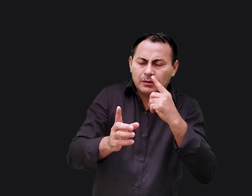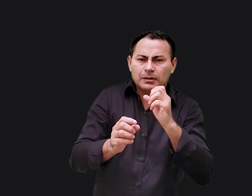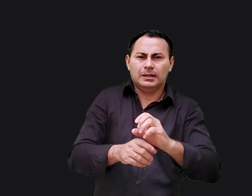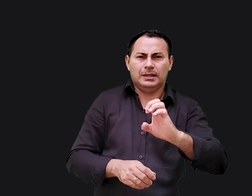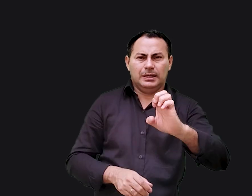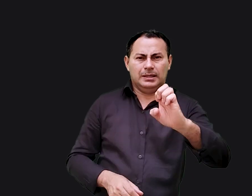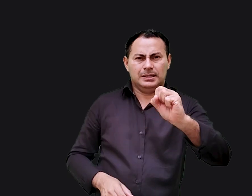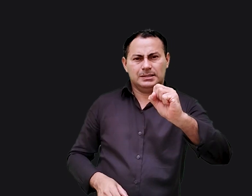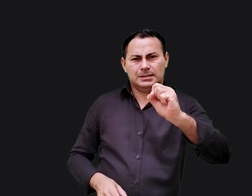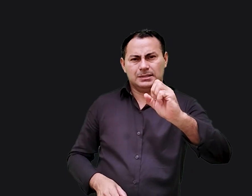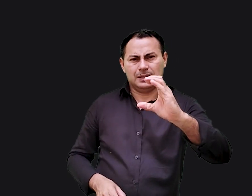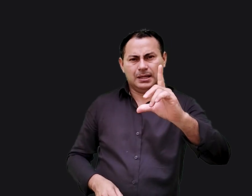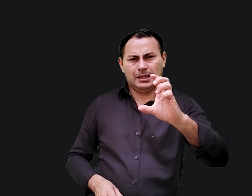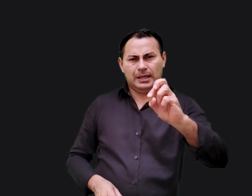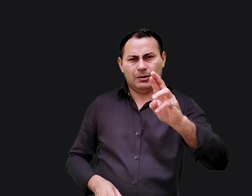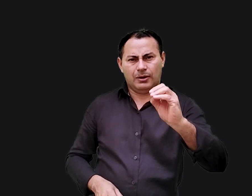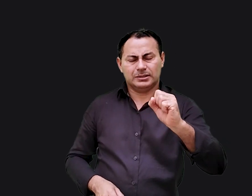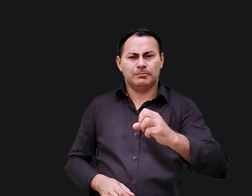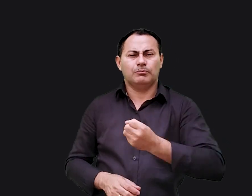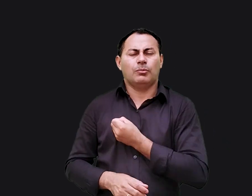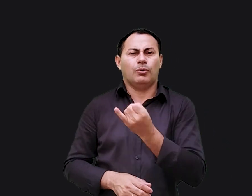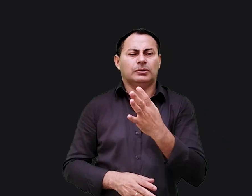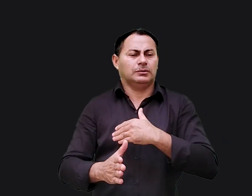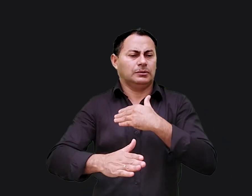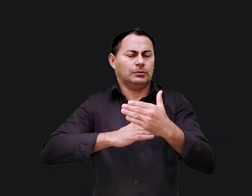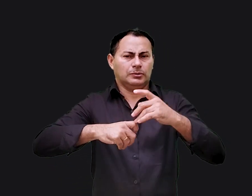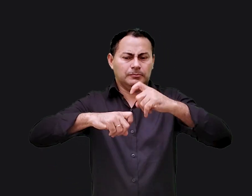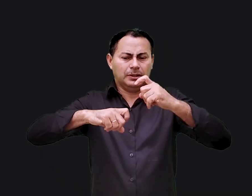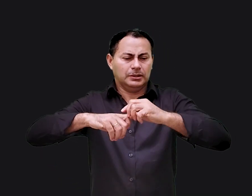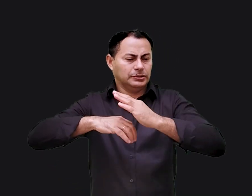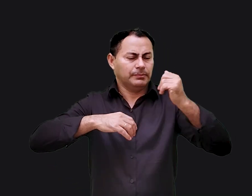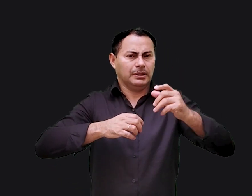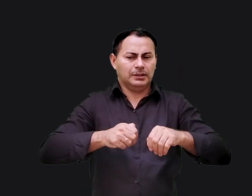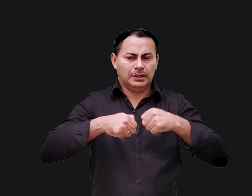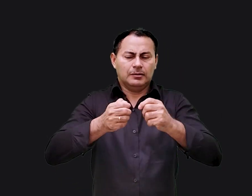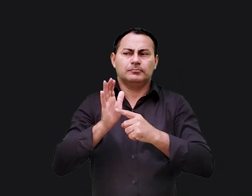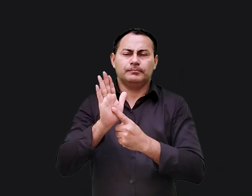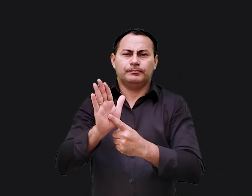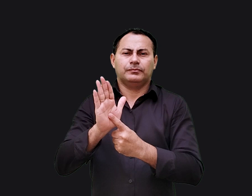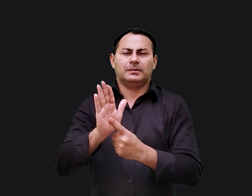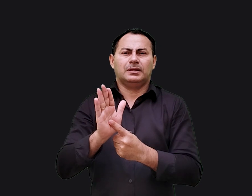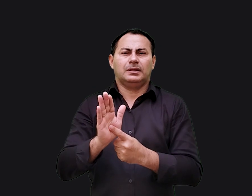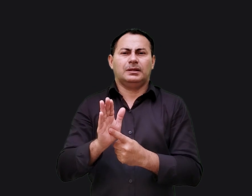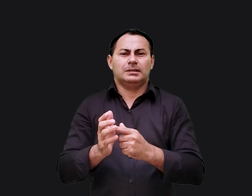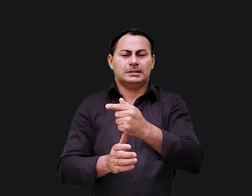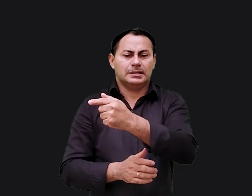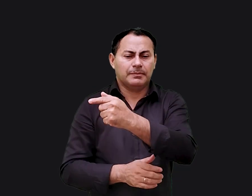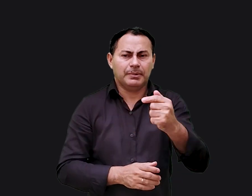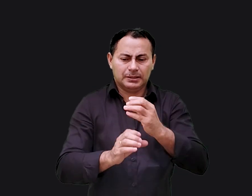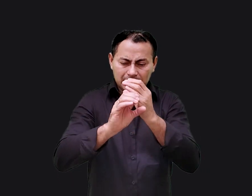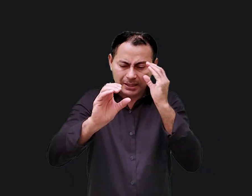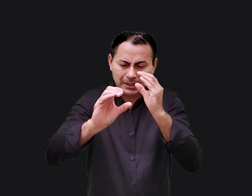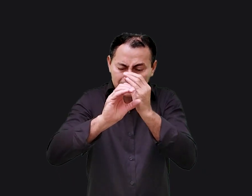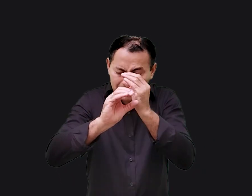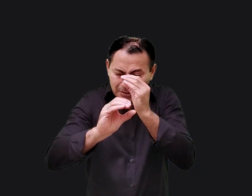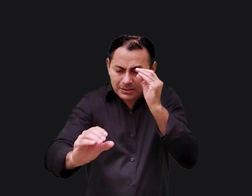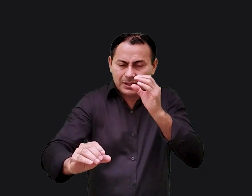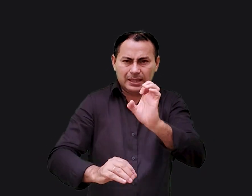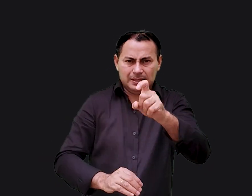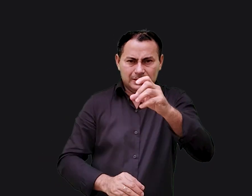diagnosticada esclerose múltipla. Todos os médicos o chamaram para lhe dar o resultado de semanas de exames.